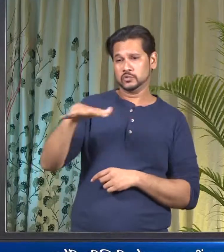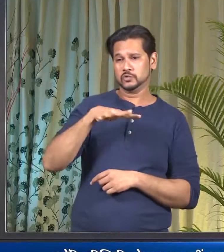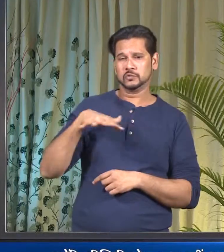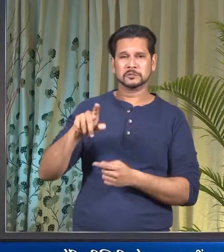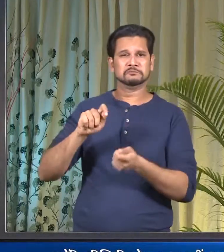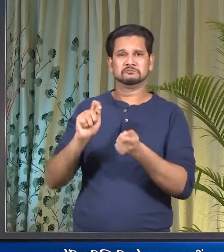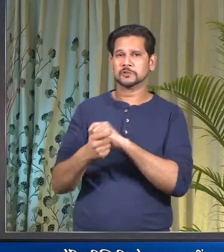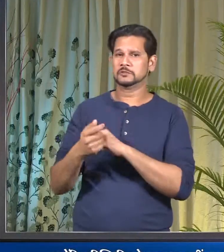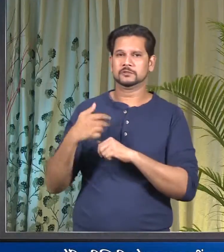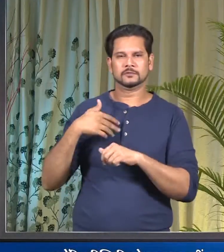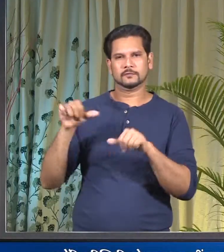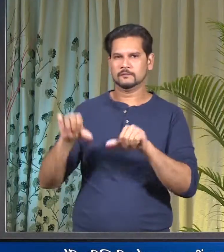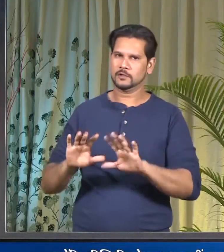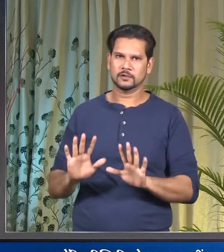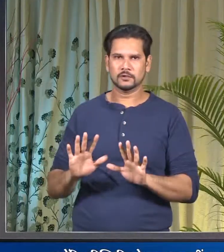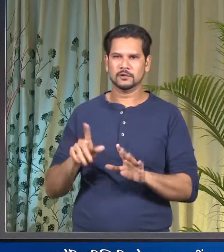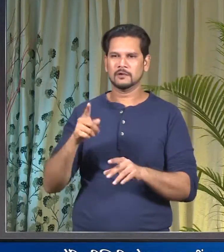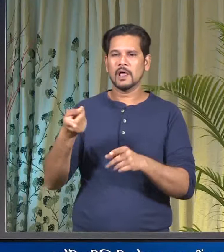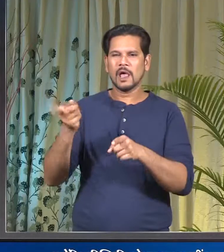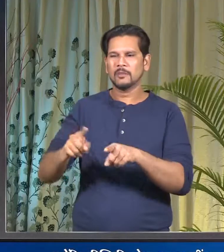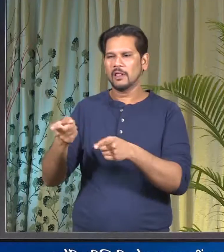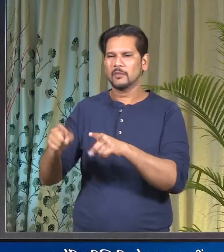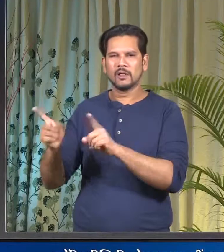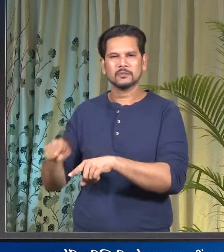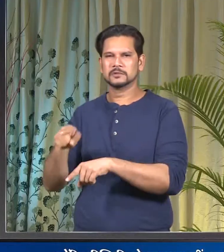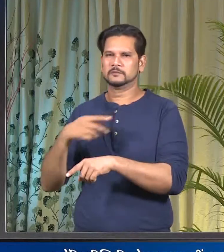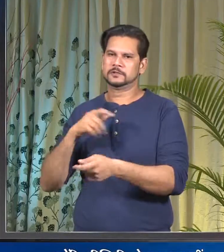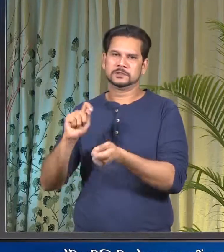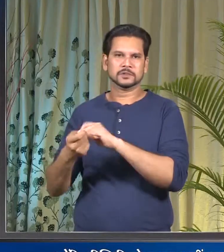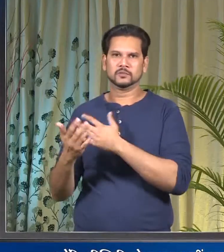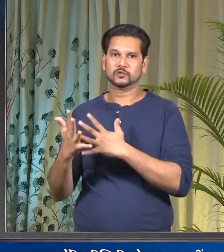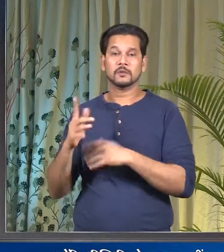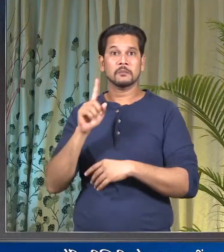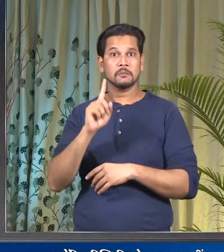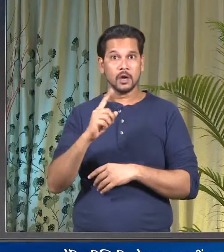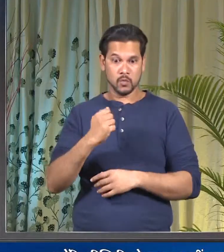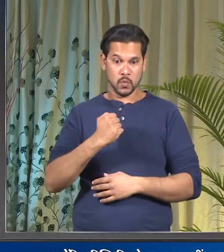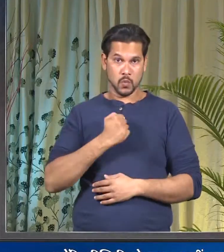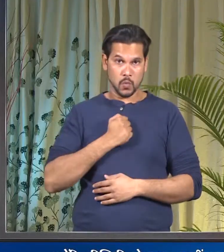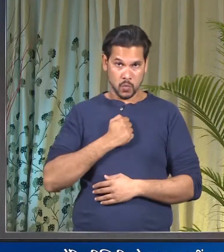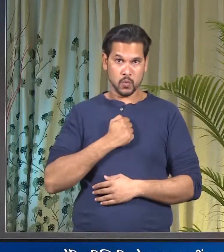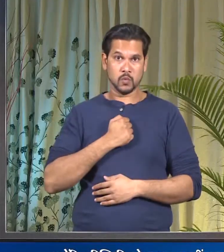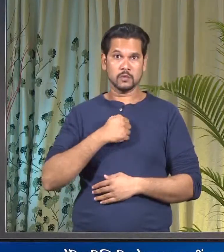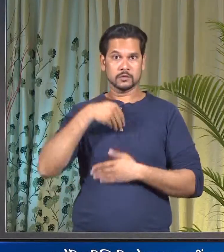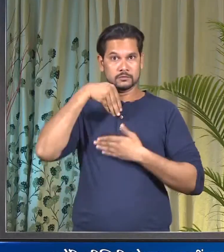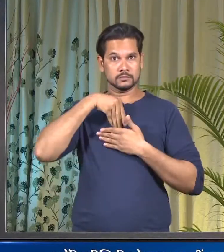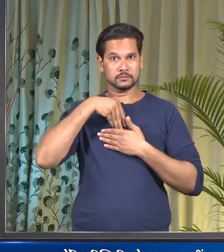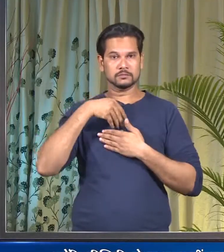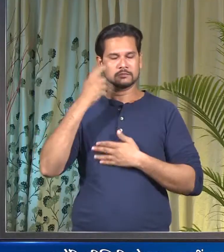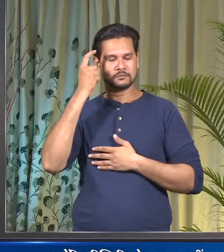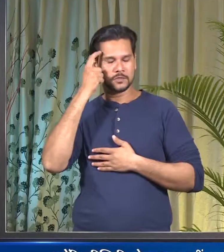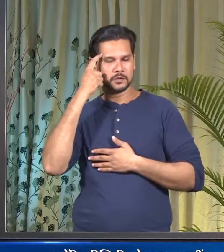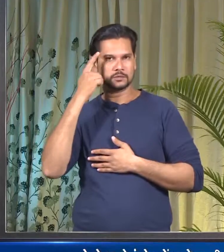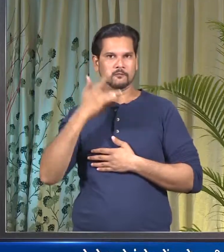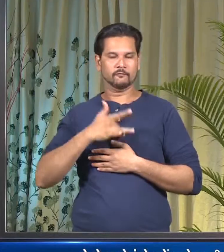गटनाओं को हम बदल नहीं सकते है लेकिन अपनी मानसिक स्थिती तो अपने control में रख सकते हैं के नहीं